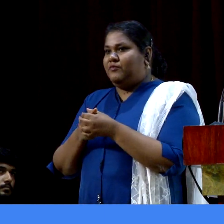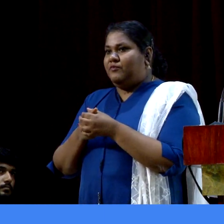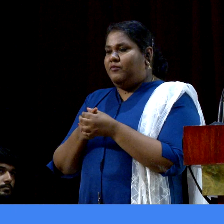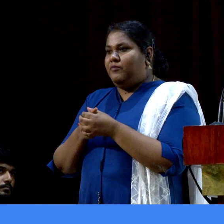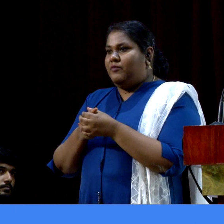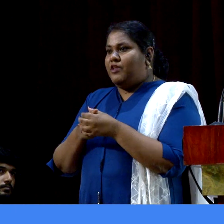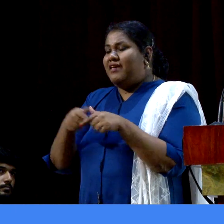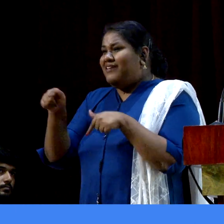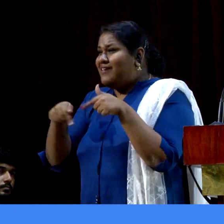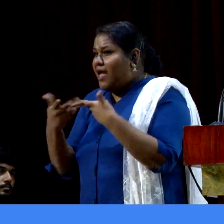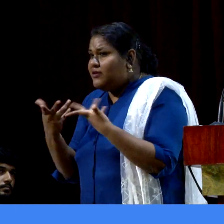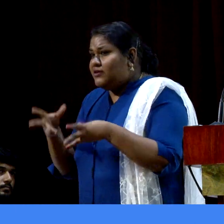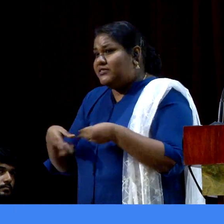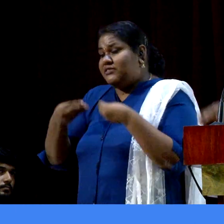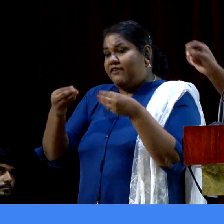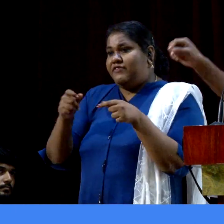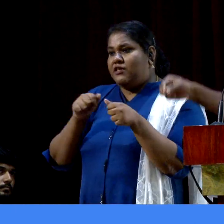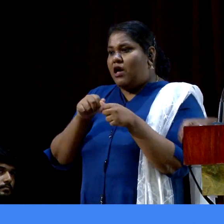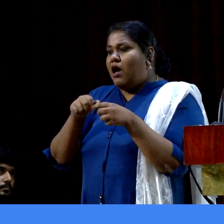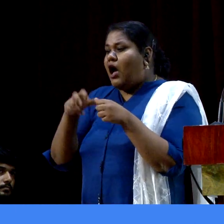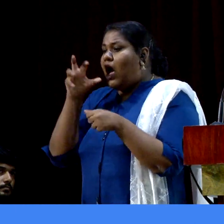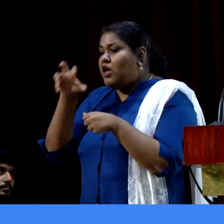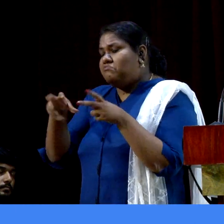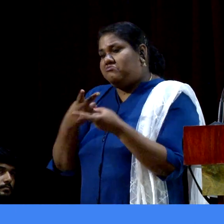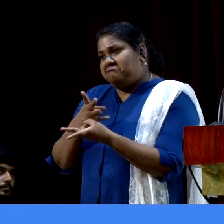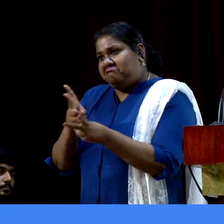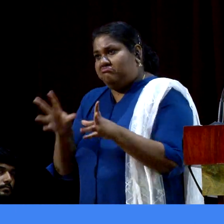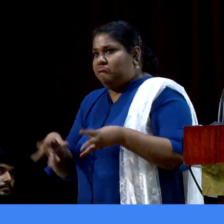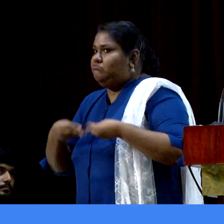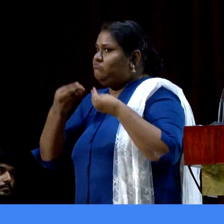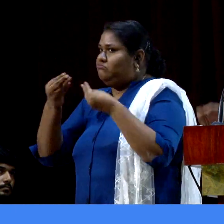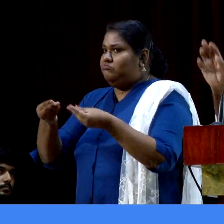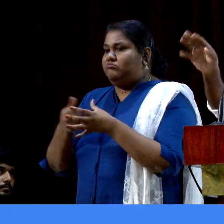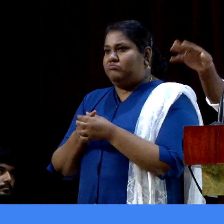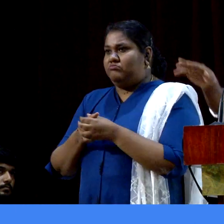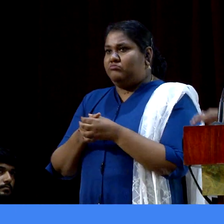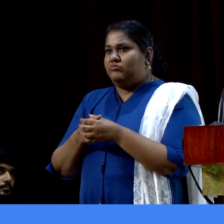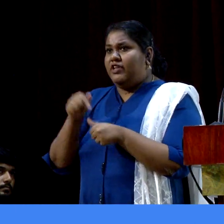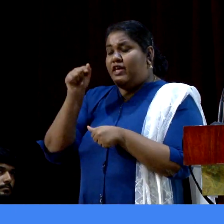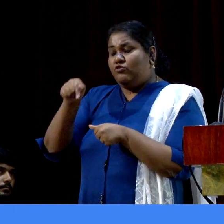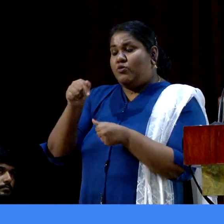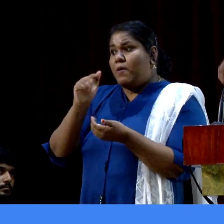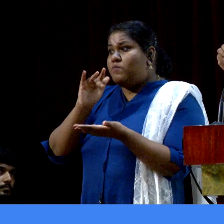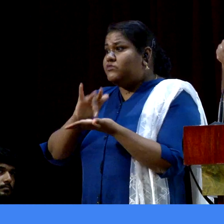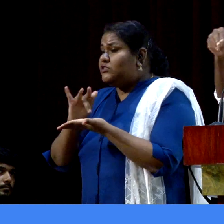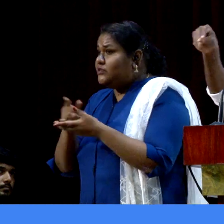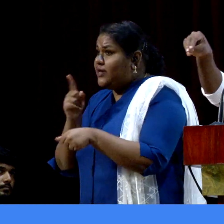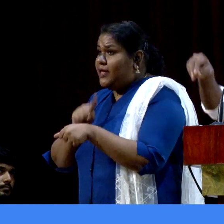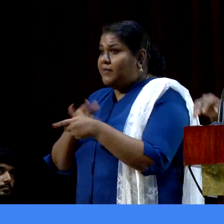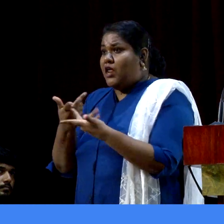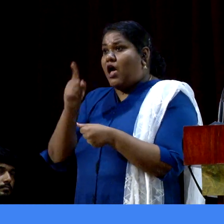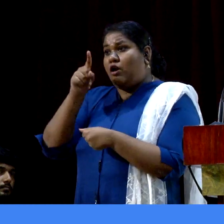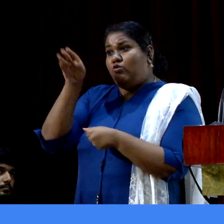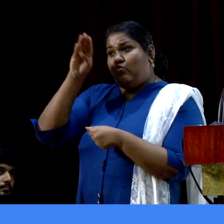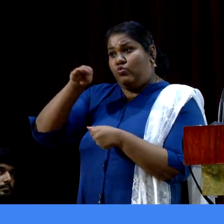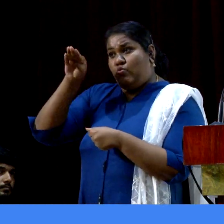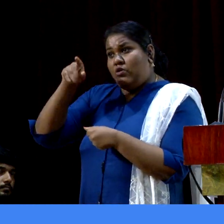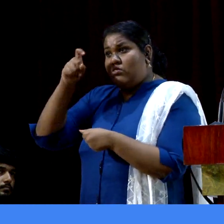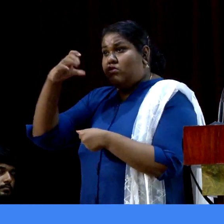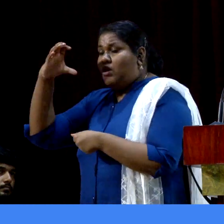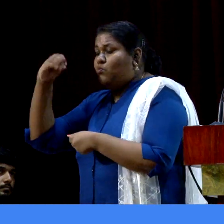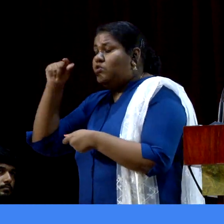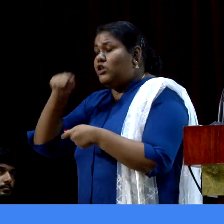சீரமைப்பது, நிலங்களுக்கு வேண்டிய அத்தனை வசதிகளும் செய்து தருவது. ஏன், ஒரு காலகட்டத்தில் நான் சொல்வது 1970களிலேயே